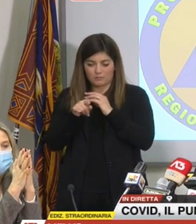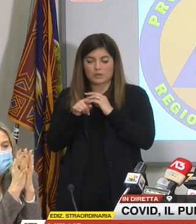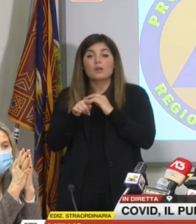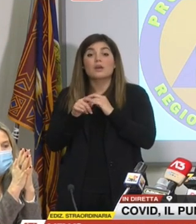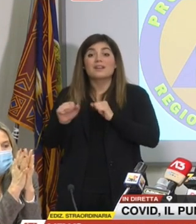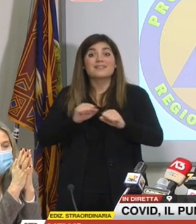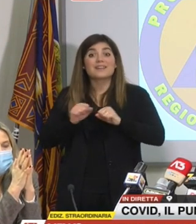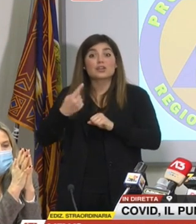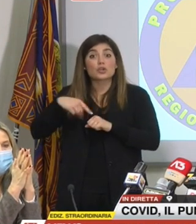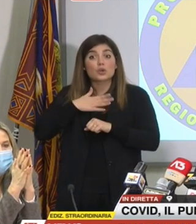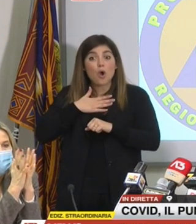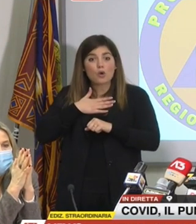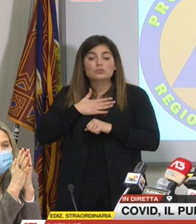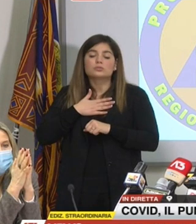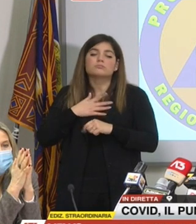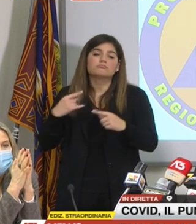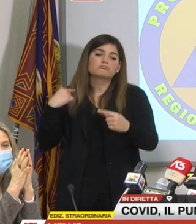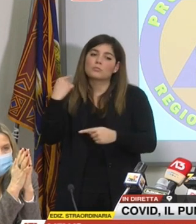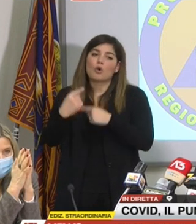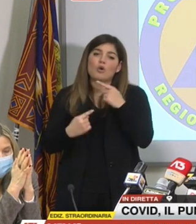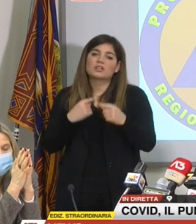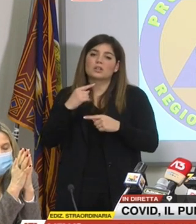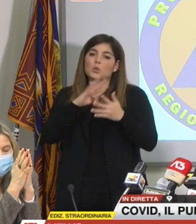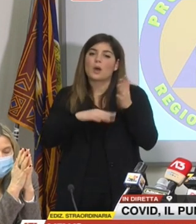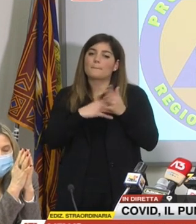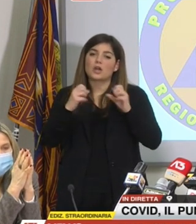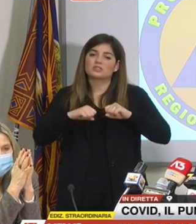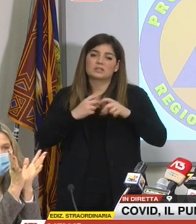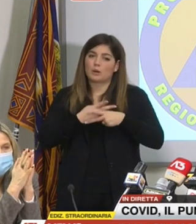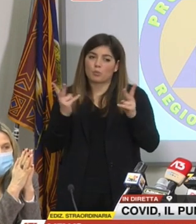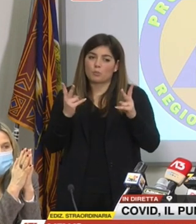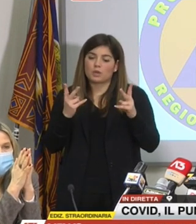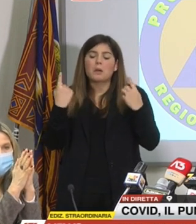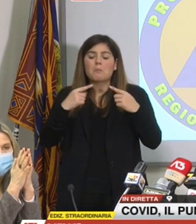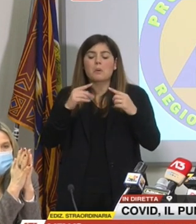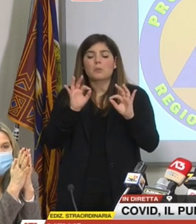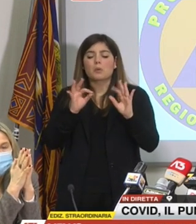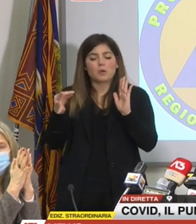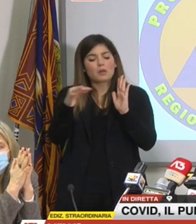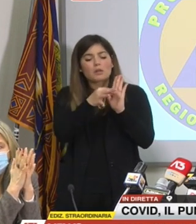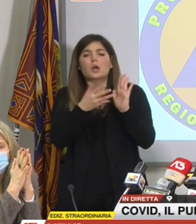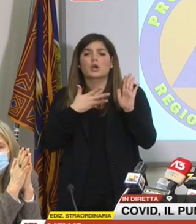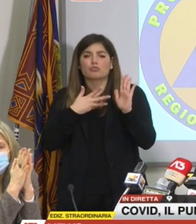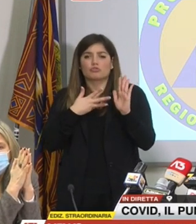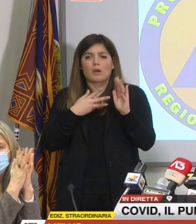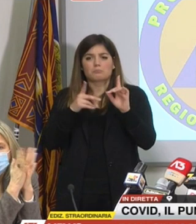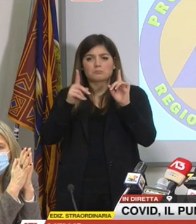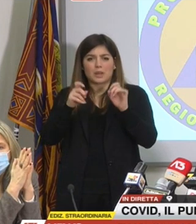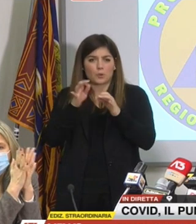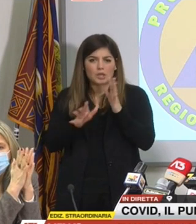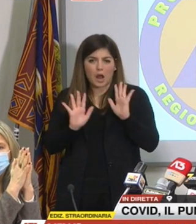direttori continueranno a portare avanti il piano di sanità pubblica che prevede i tamponi rapidi. Del resto, davanti a